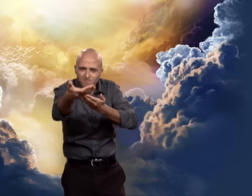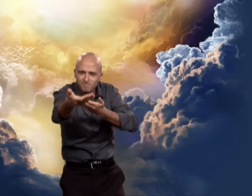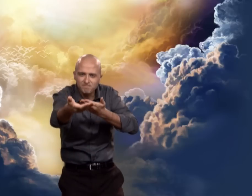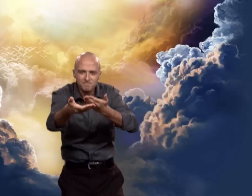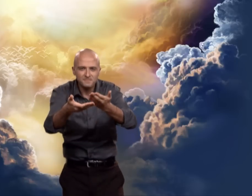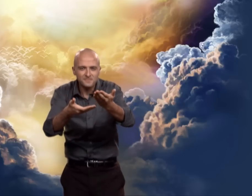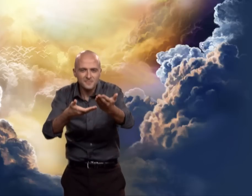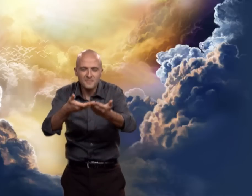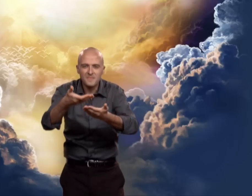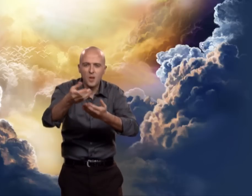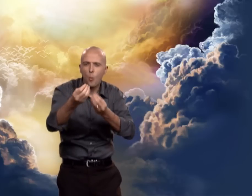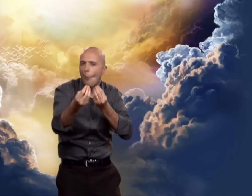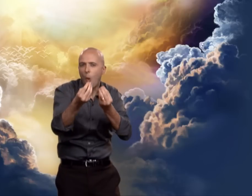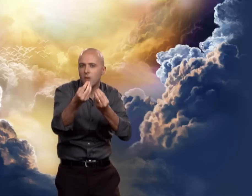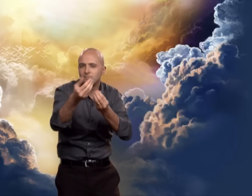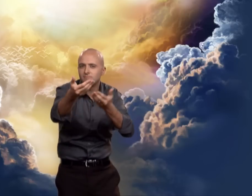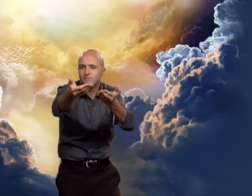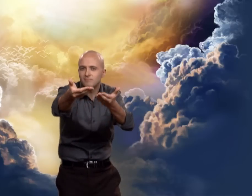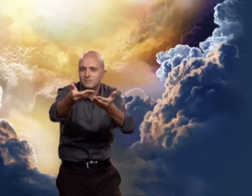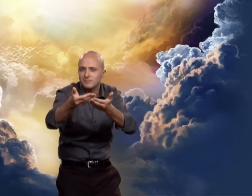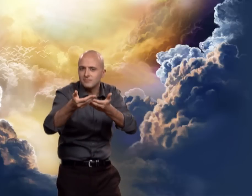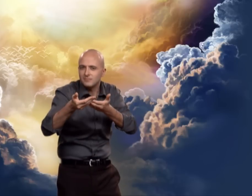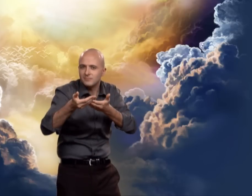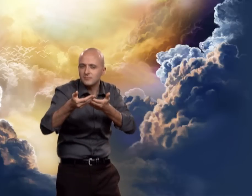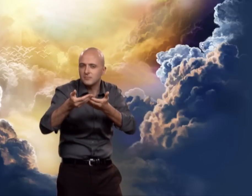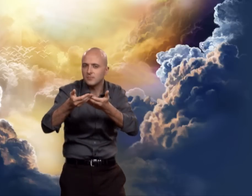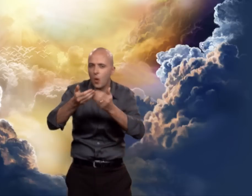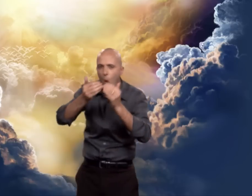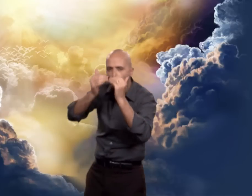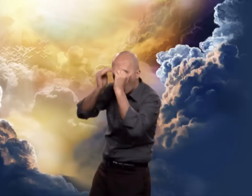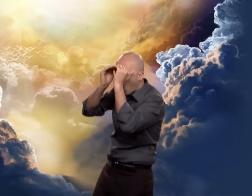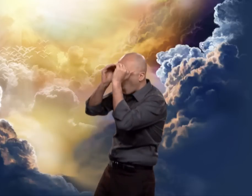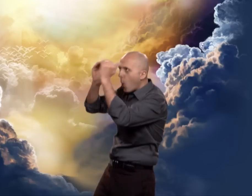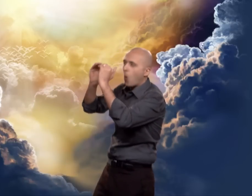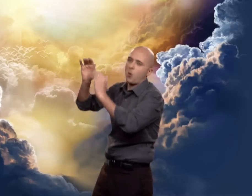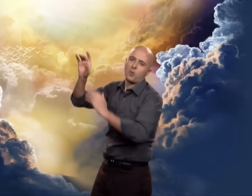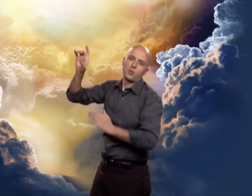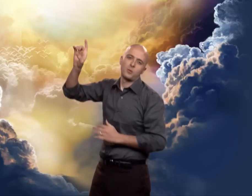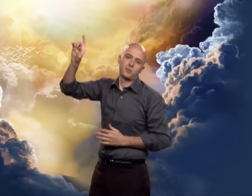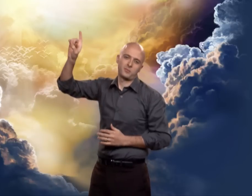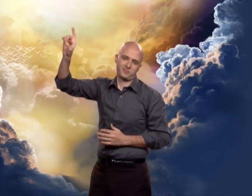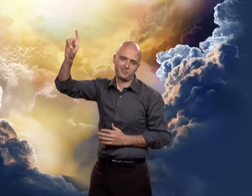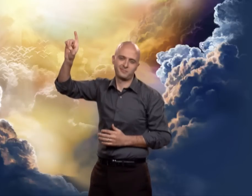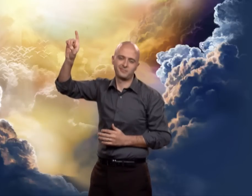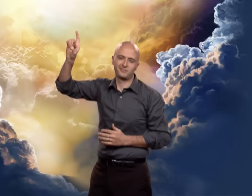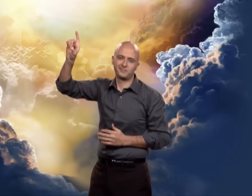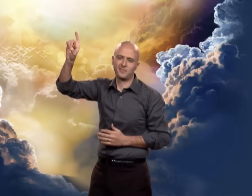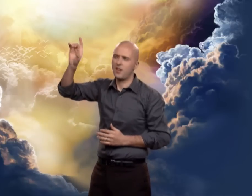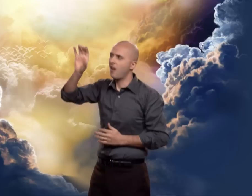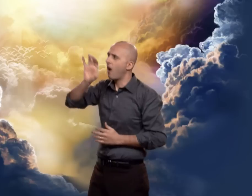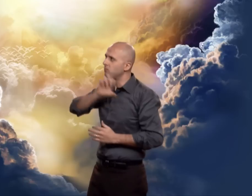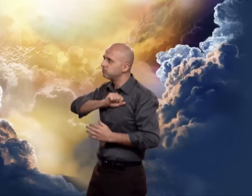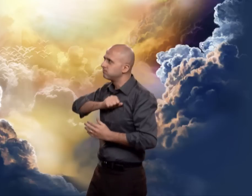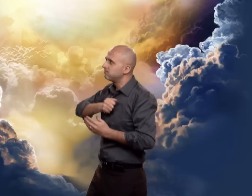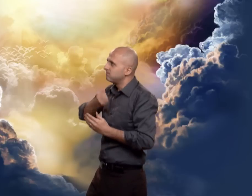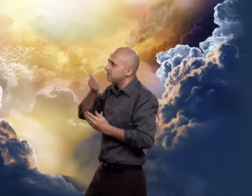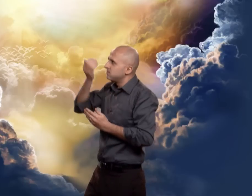qual mostraram ser indignos. Um pouco de tempo e os ímpios não mais existirão. Por mais que você